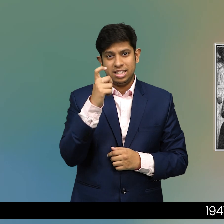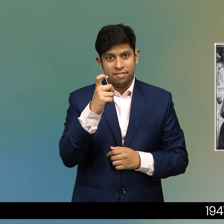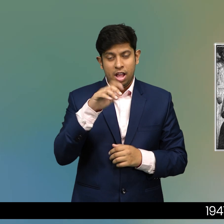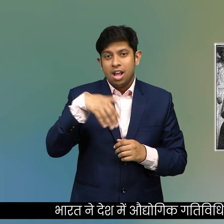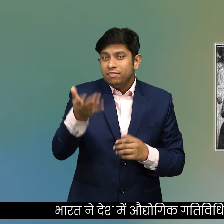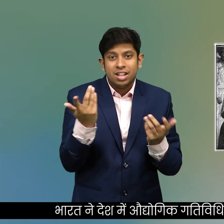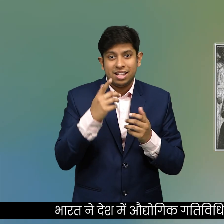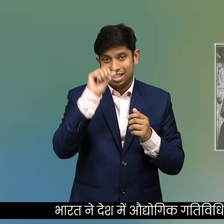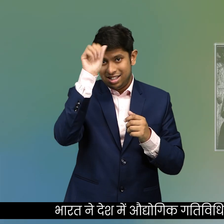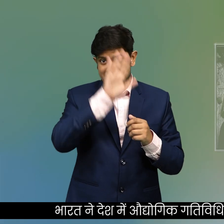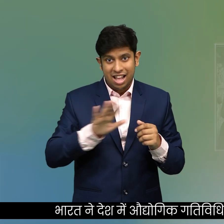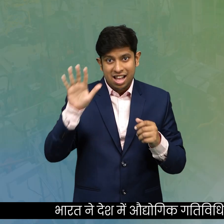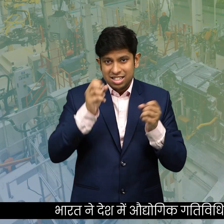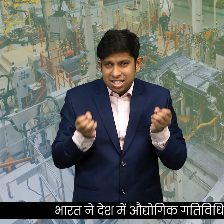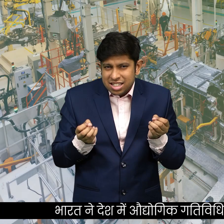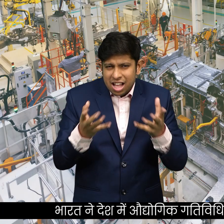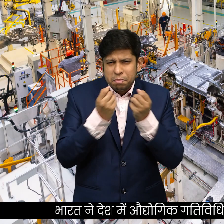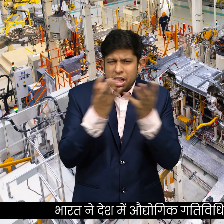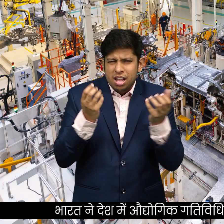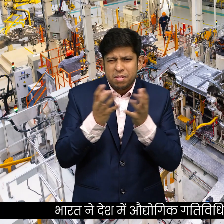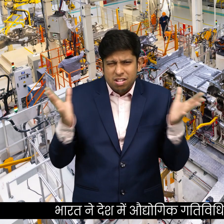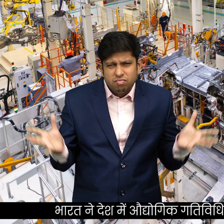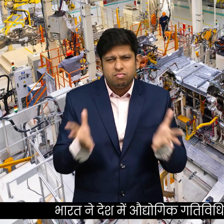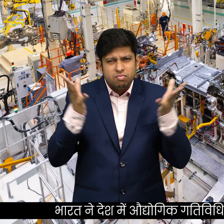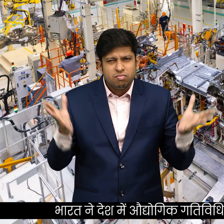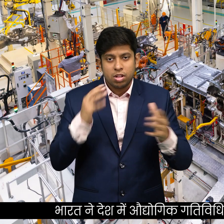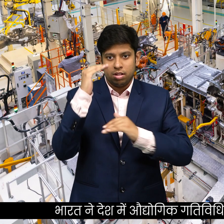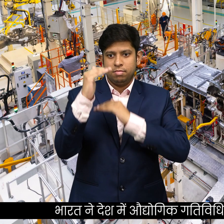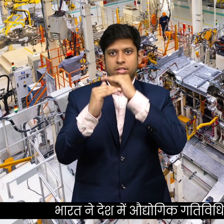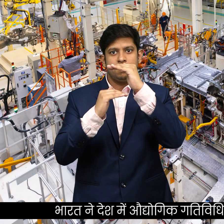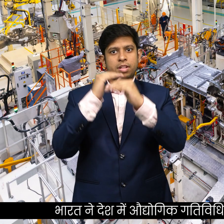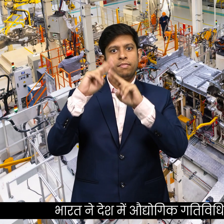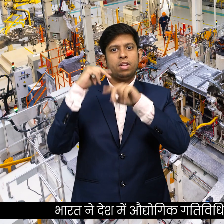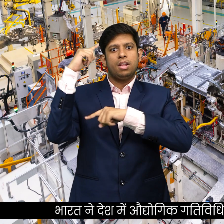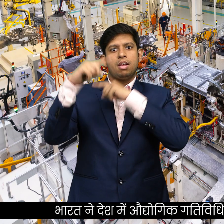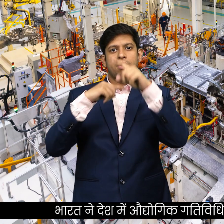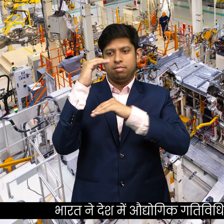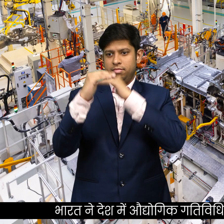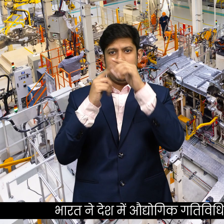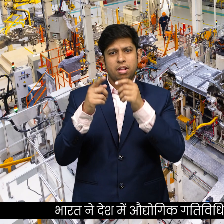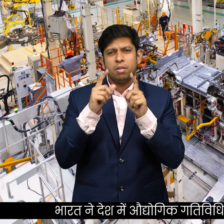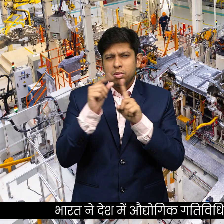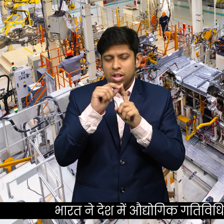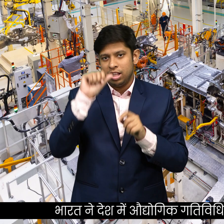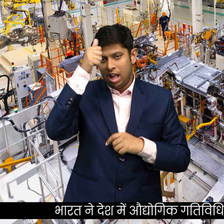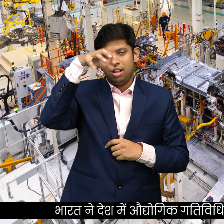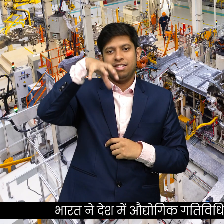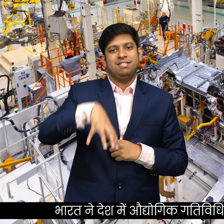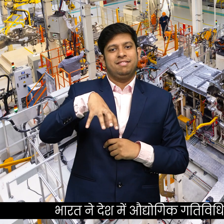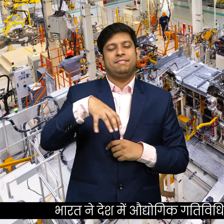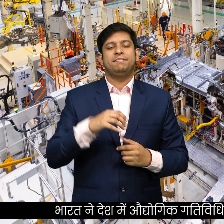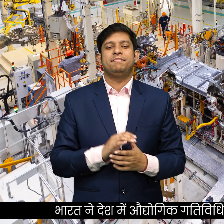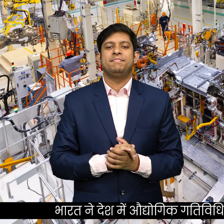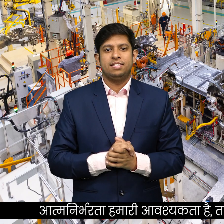1947 के बाद भारत ने देश में औद्योगिक गतिविधियों को बढ़ावा देने के लिए कई पहल की।